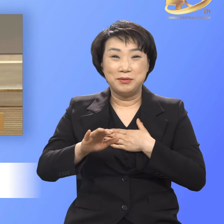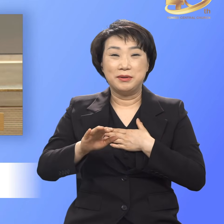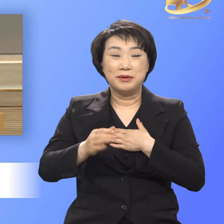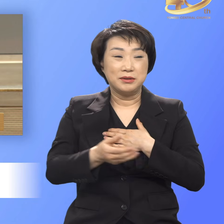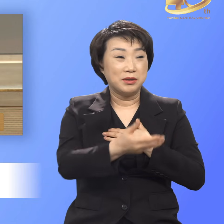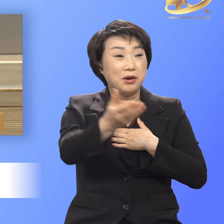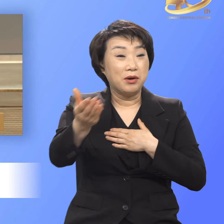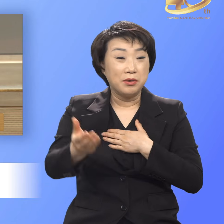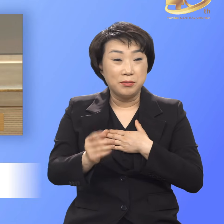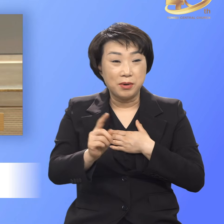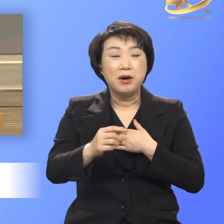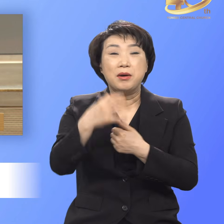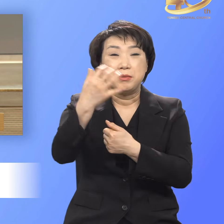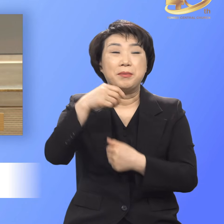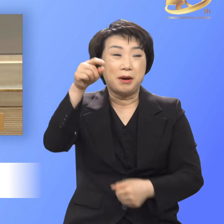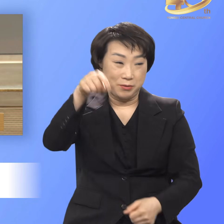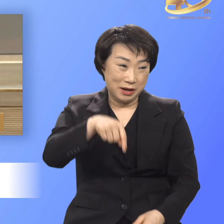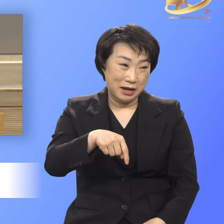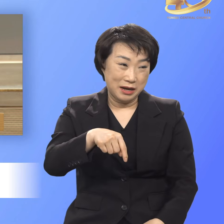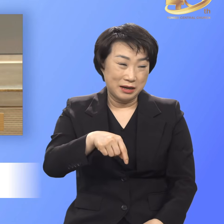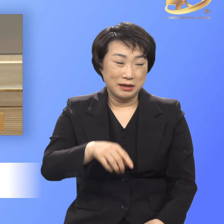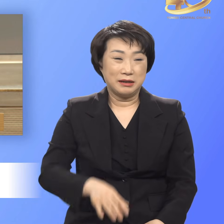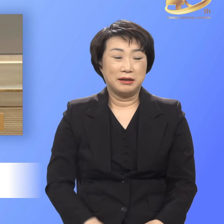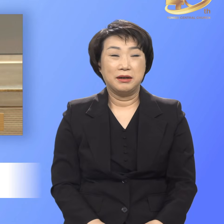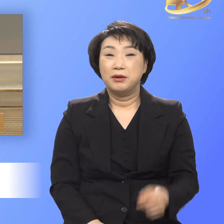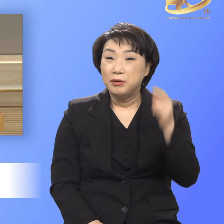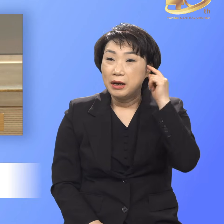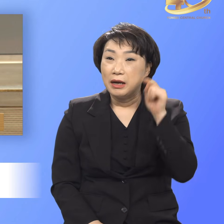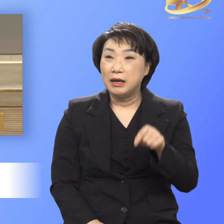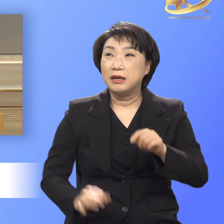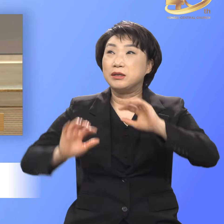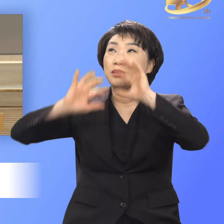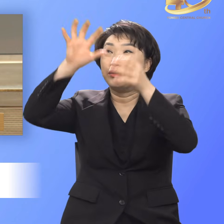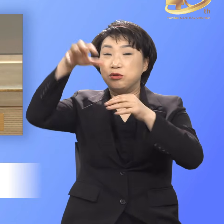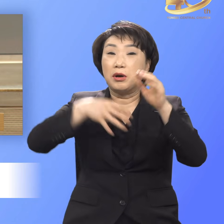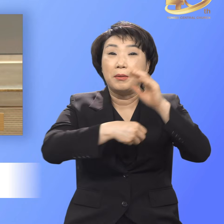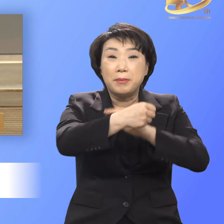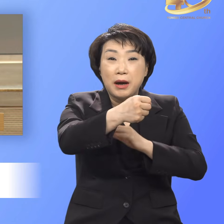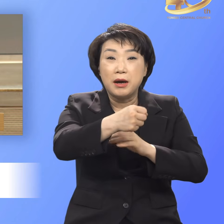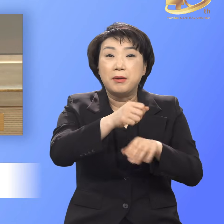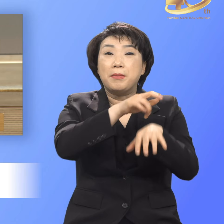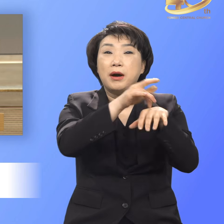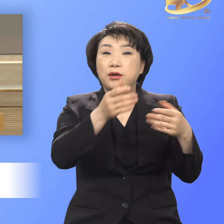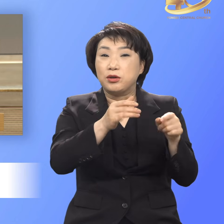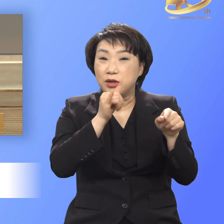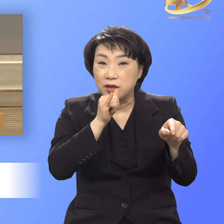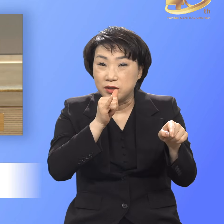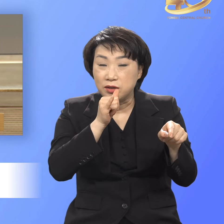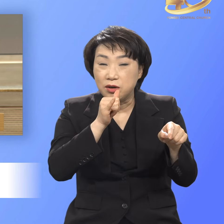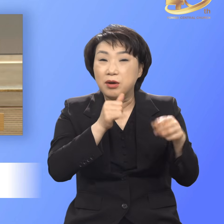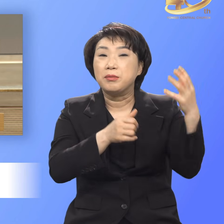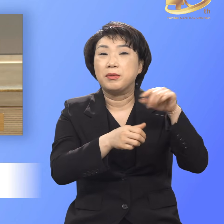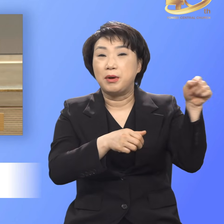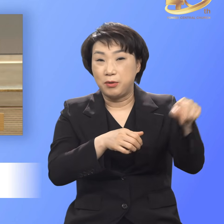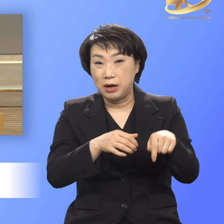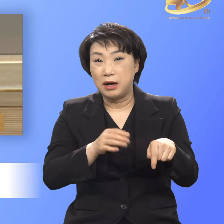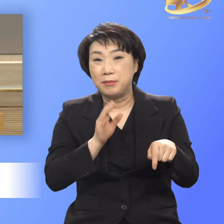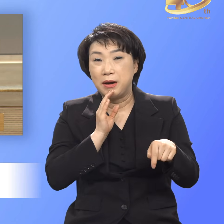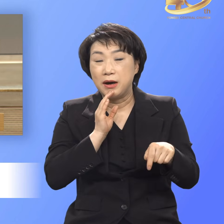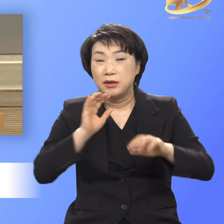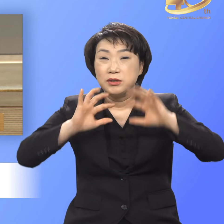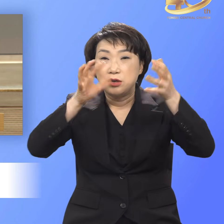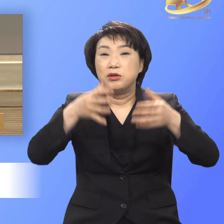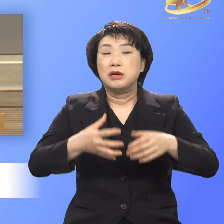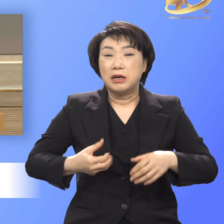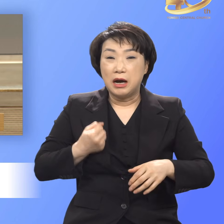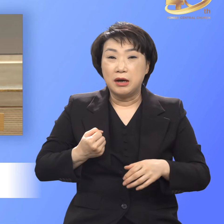그러면 너는 핍박이 있다. 왜? 천국을 뺏는 마귀 역사에 핍박이 있어.